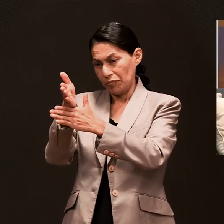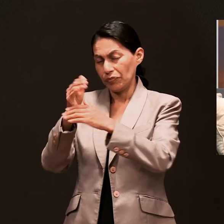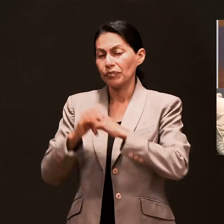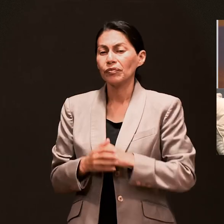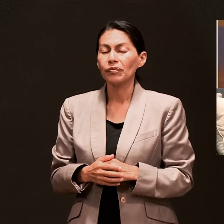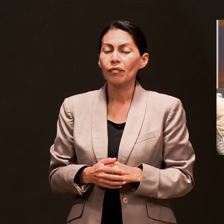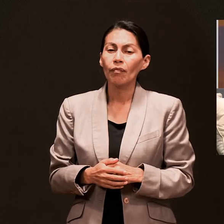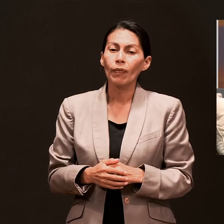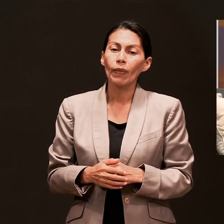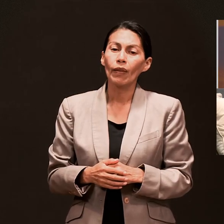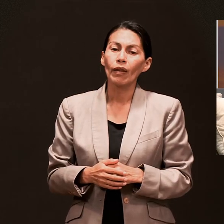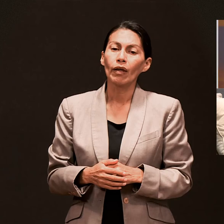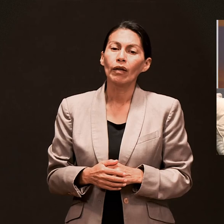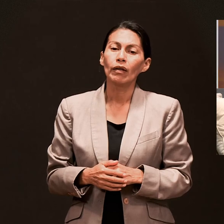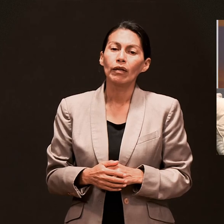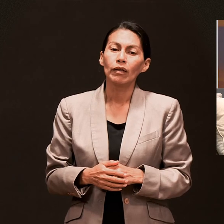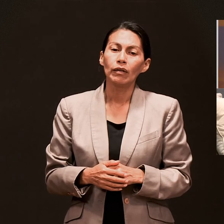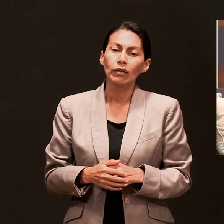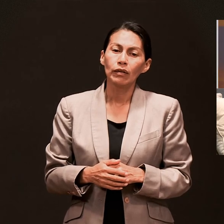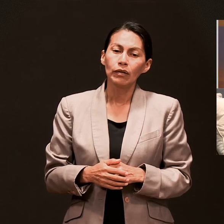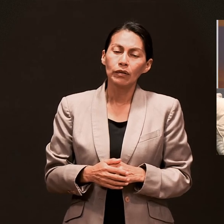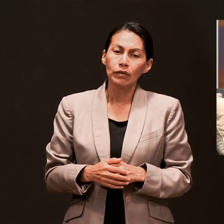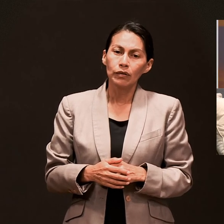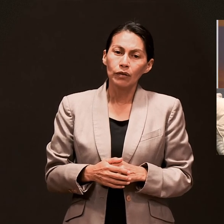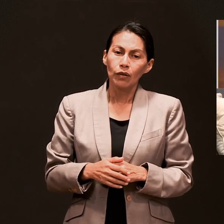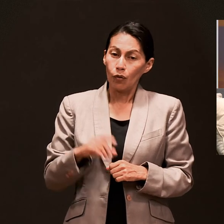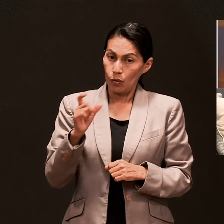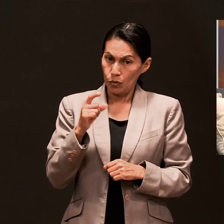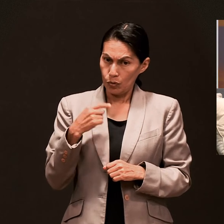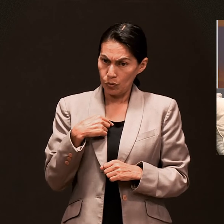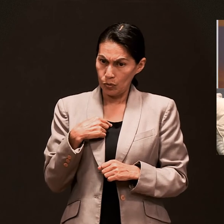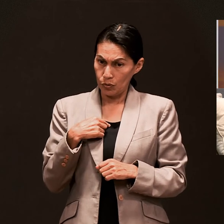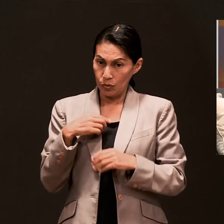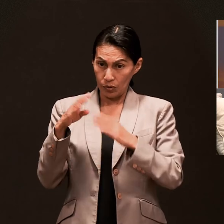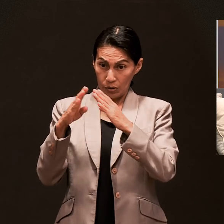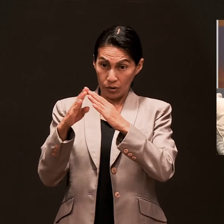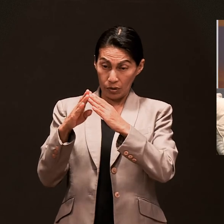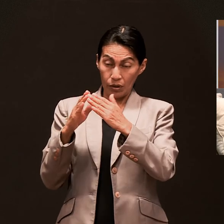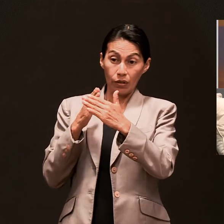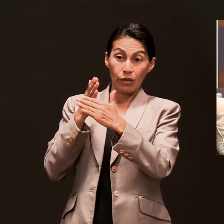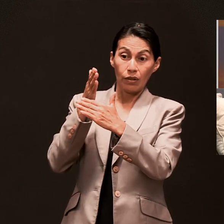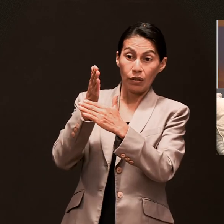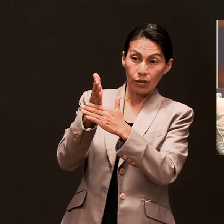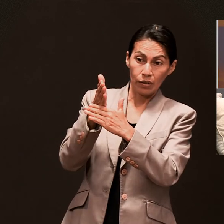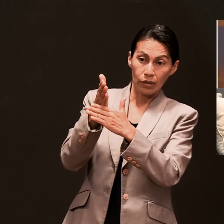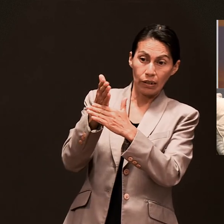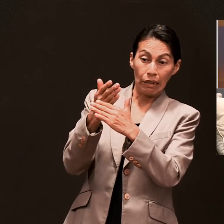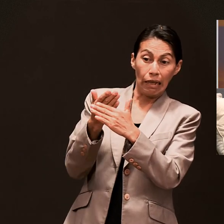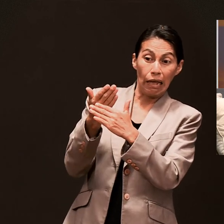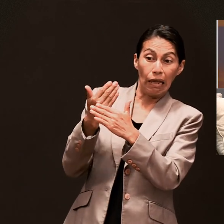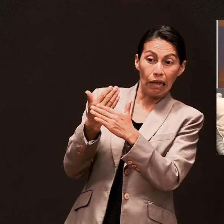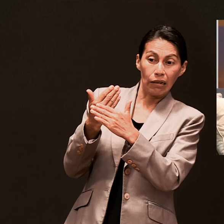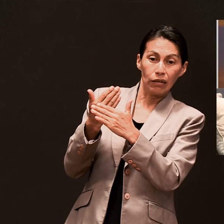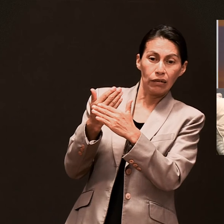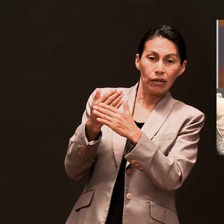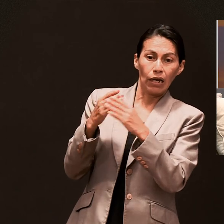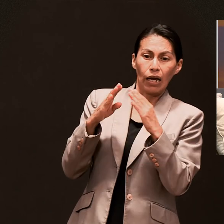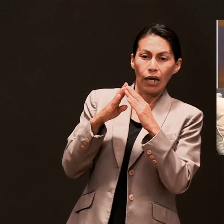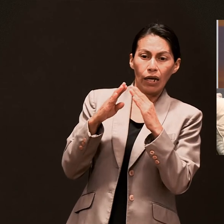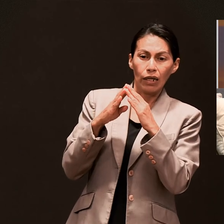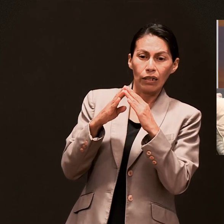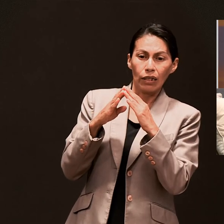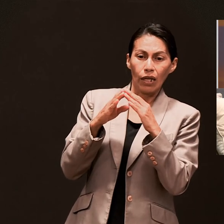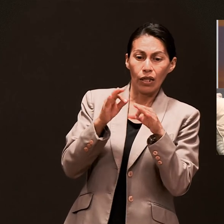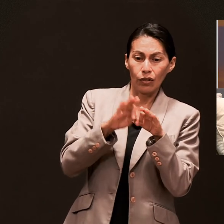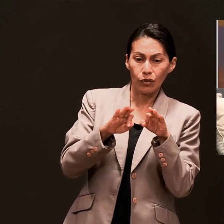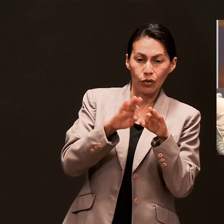donde ella vivía y en el momento en que voy llegando a la casa paso por la